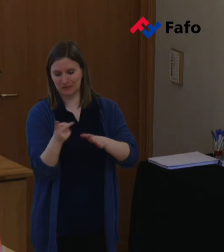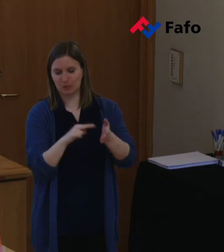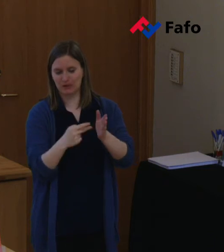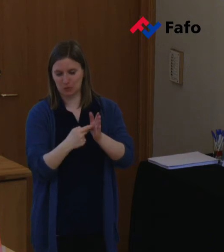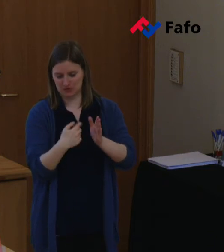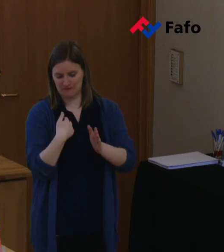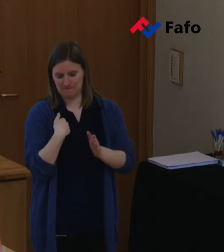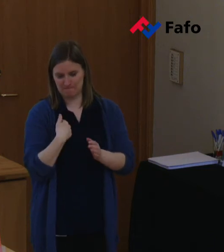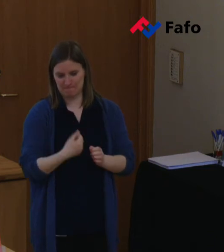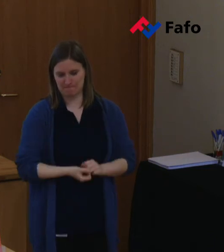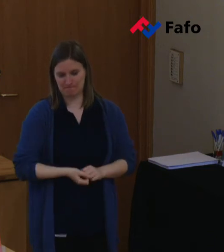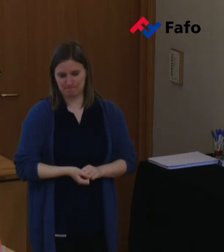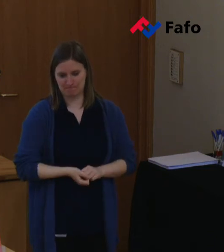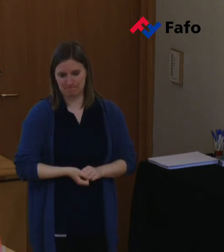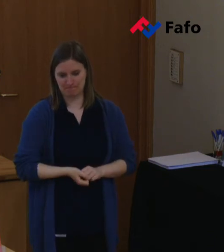metodene.